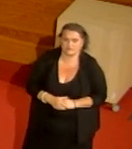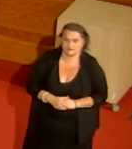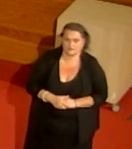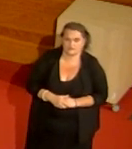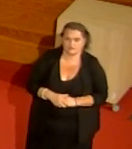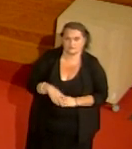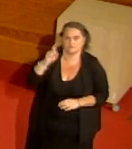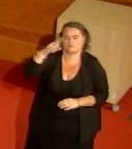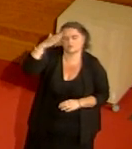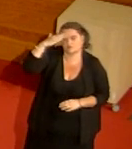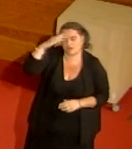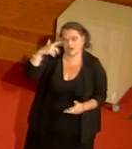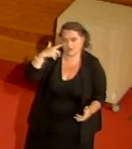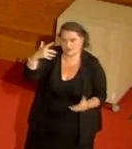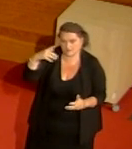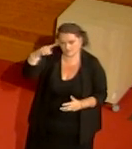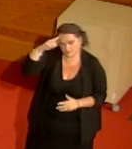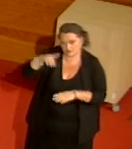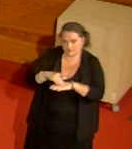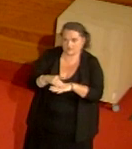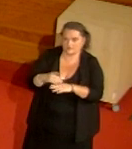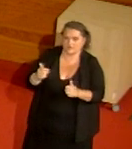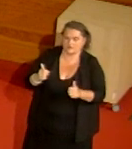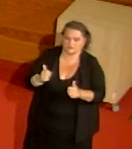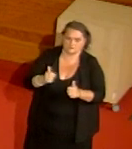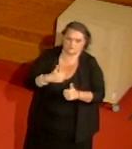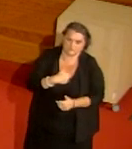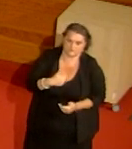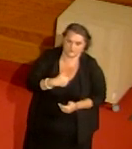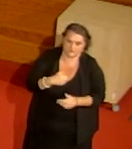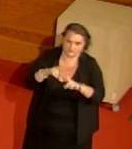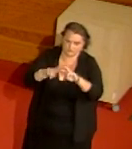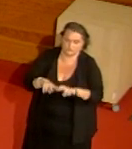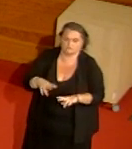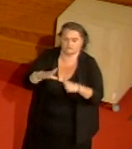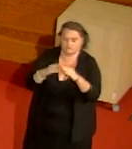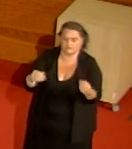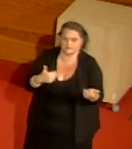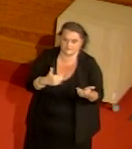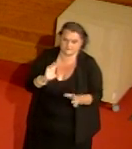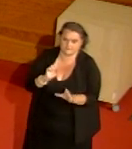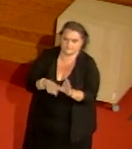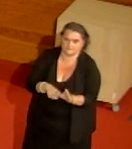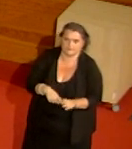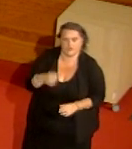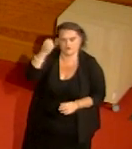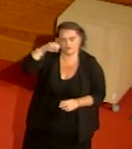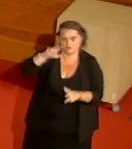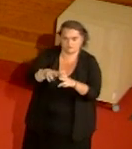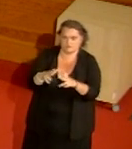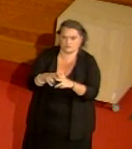del de arte cultura digital y estudios de género en la universidad de Sevilla y profesora titular de antropología social en la